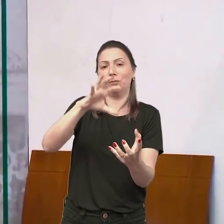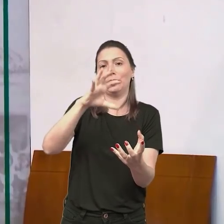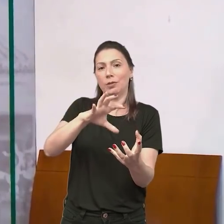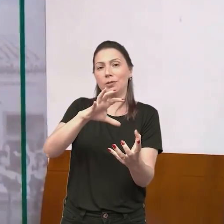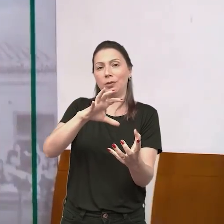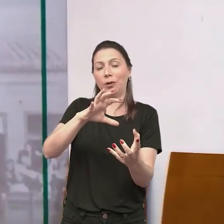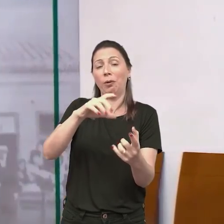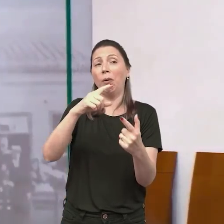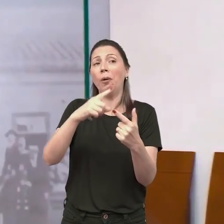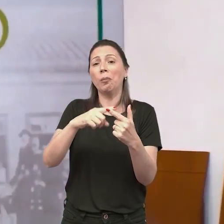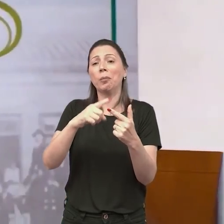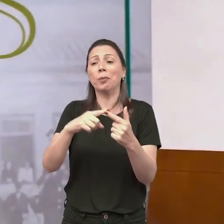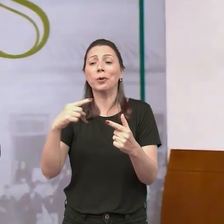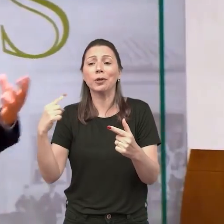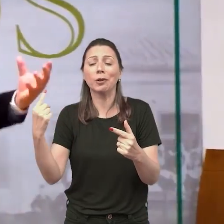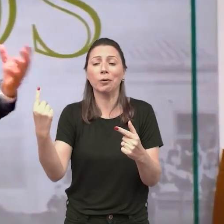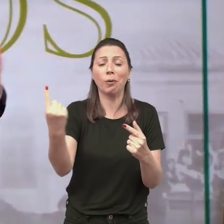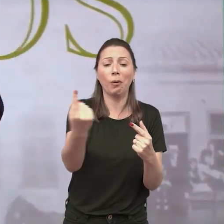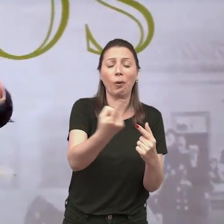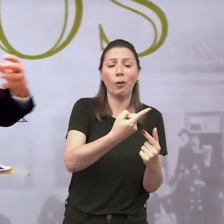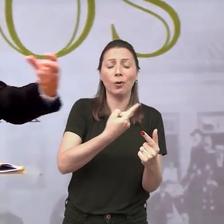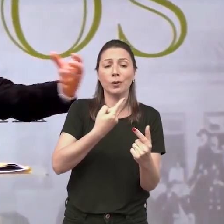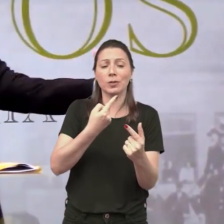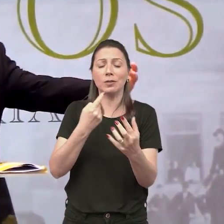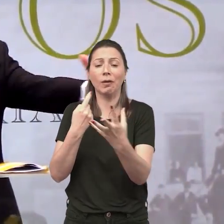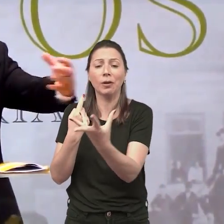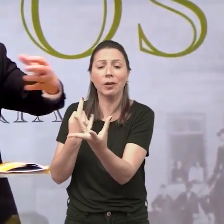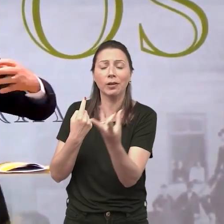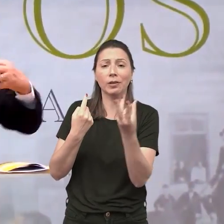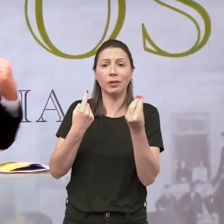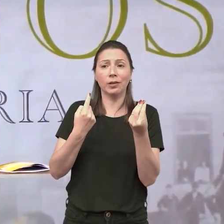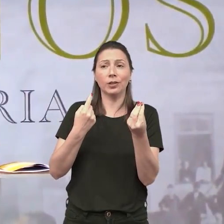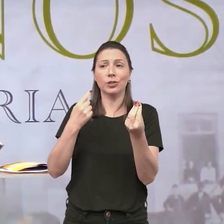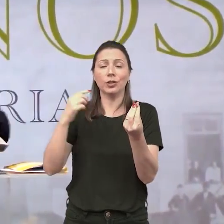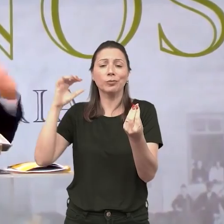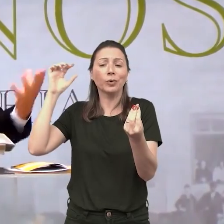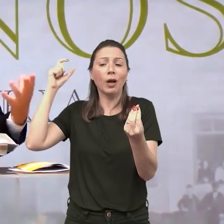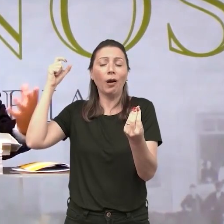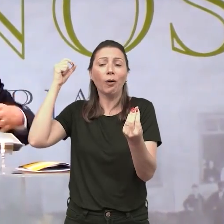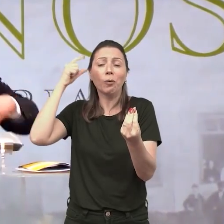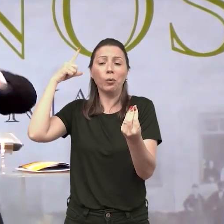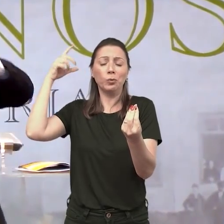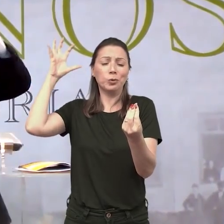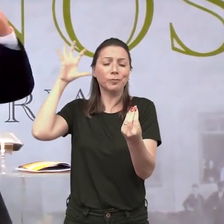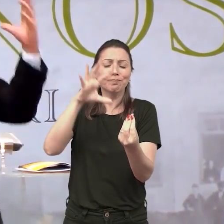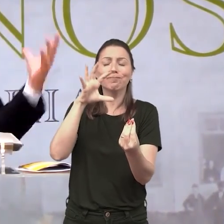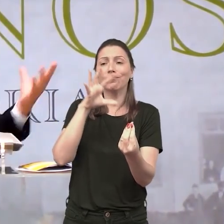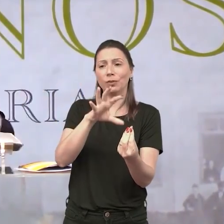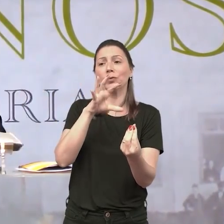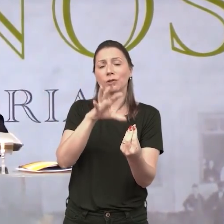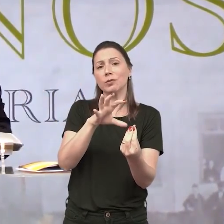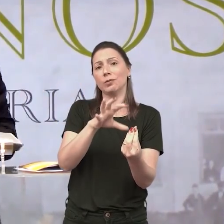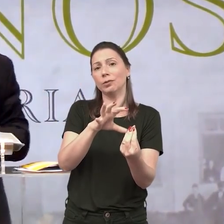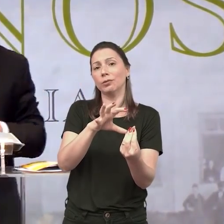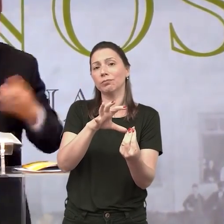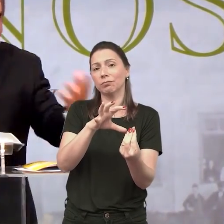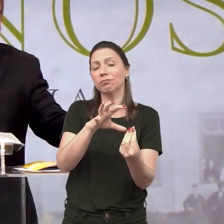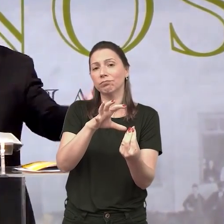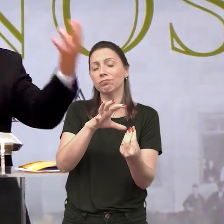Porque, de uma certa forma, nós somos influenciados pelos conceitos que nos cercam. Nós lemos literatura, nós não